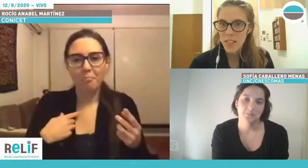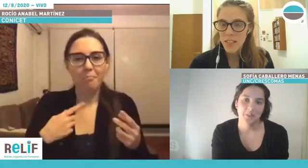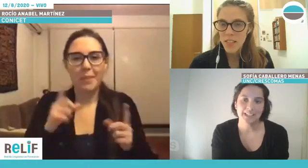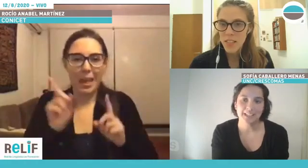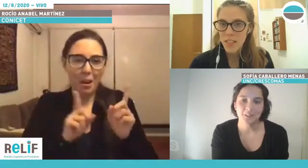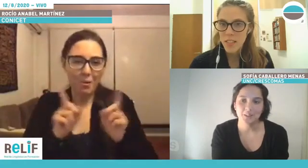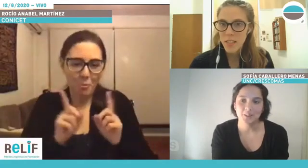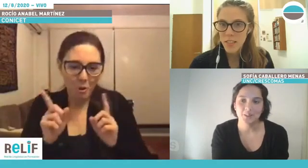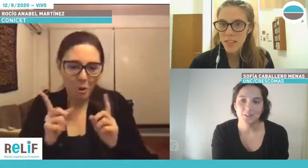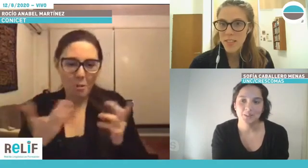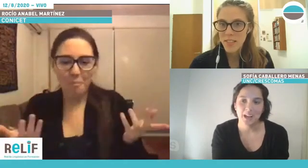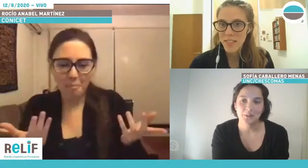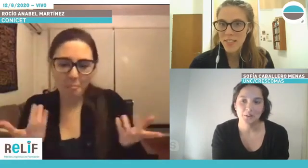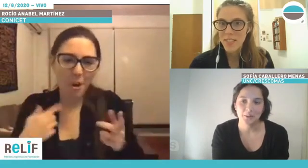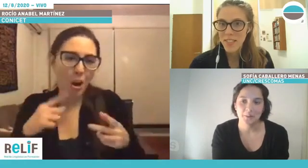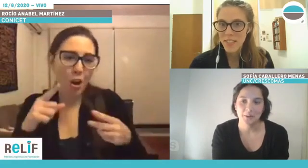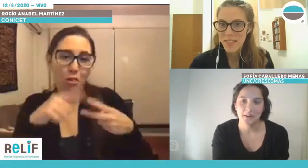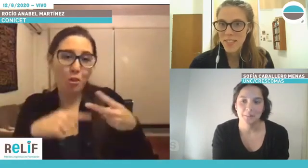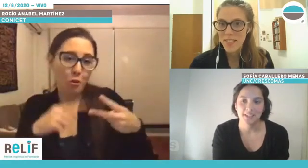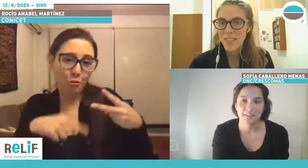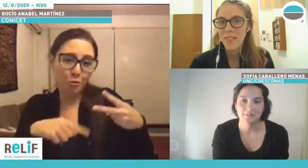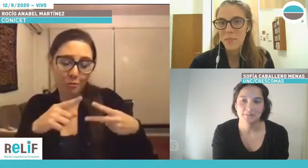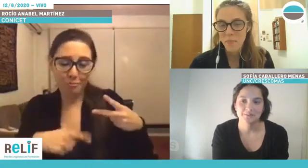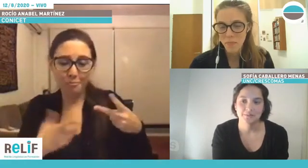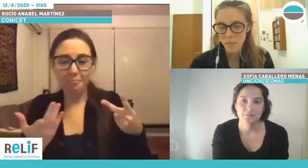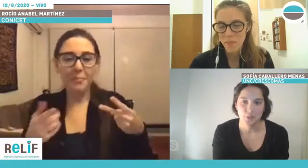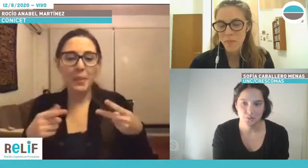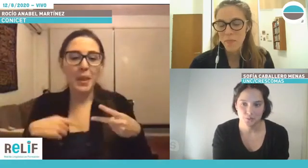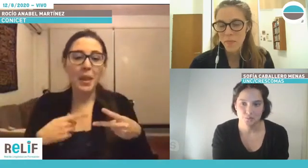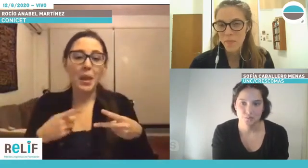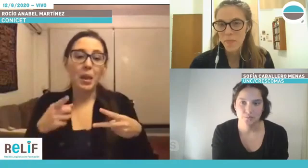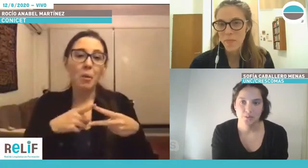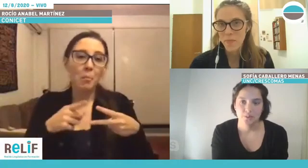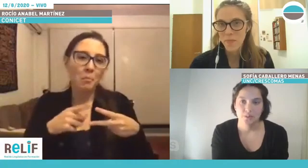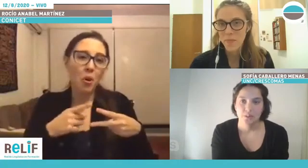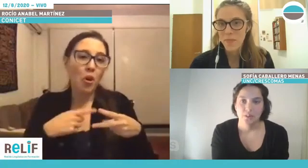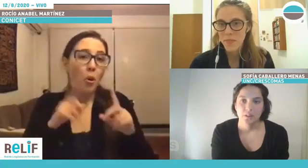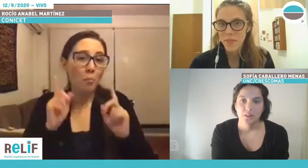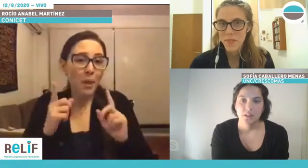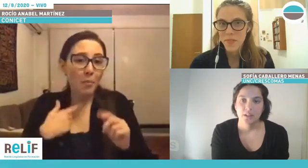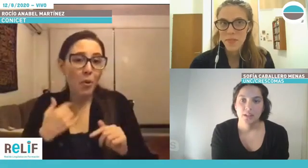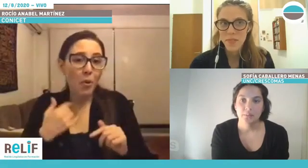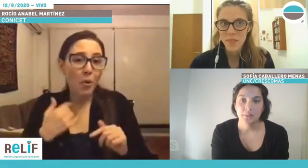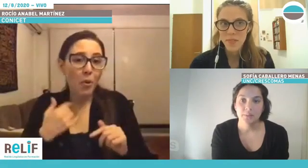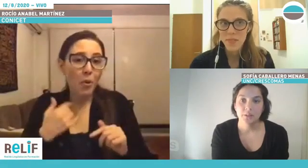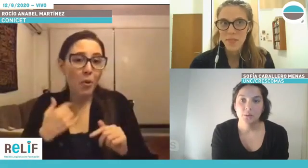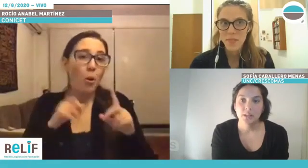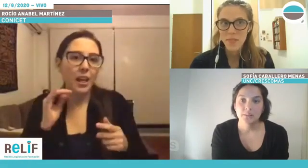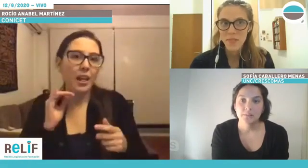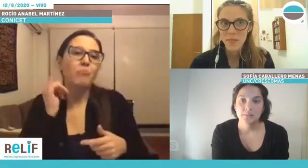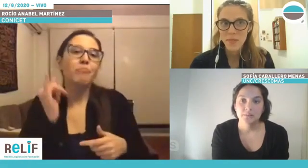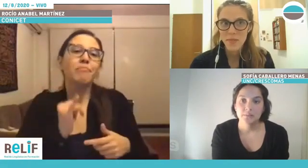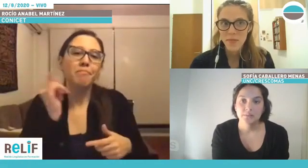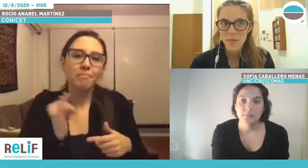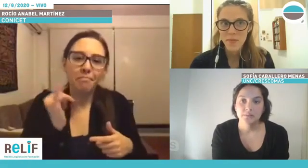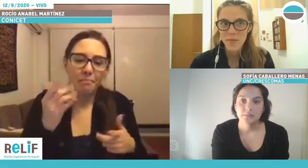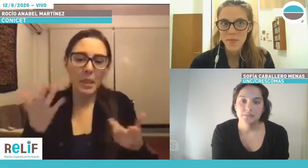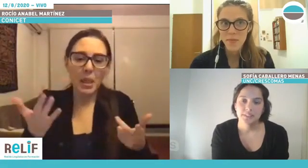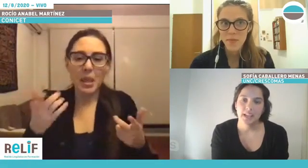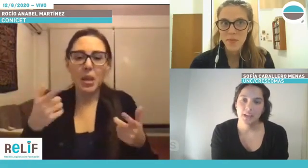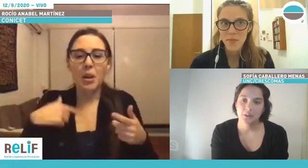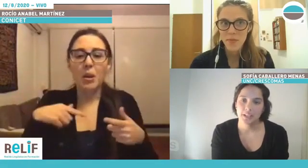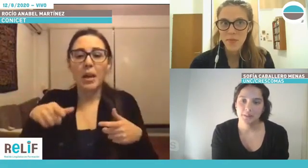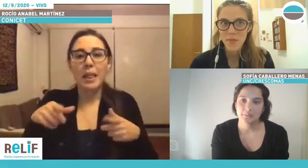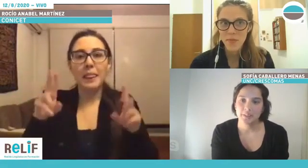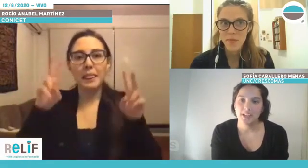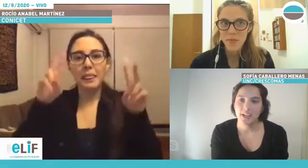Ahora elijo algunos nomás para explicar. Dos. Ujú. En primer lugar,